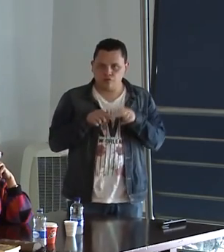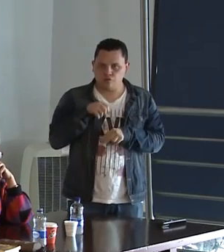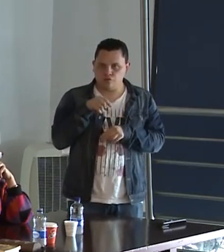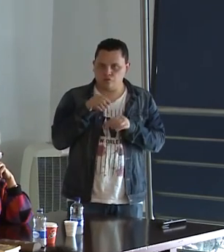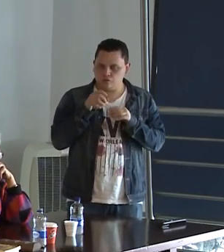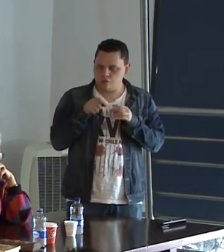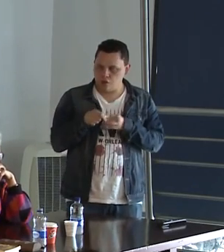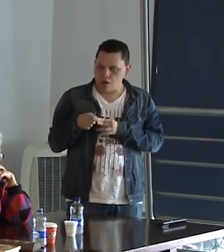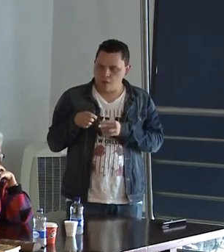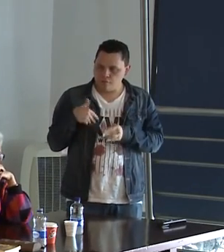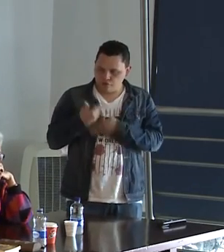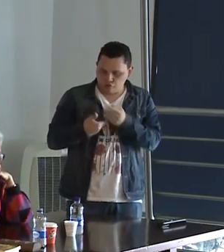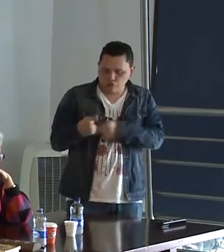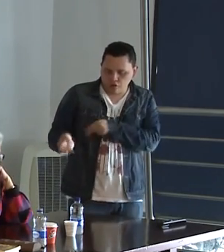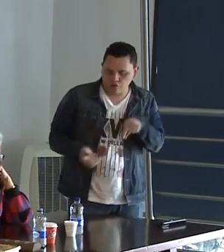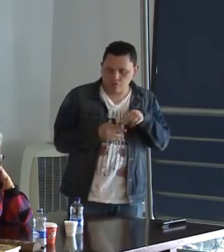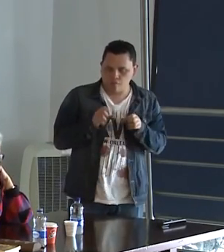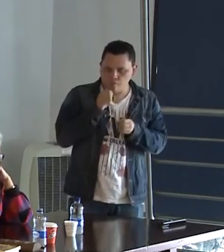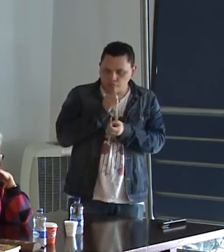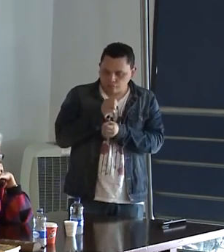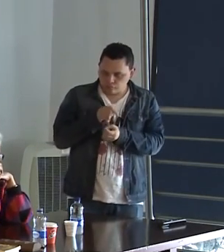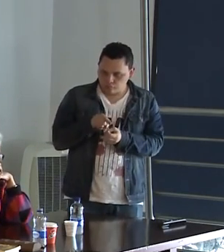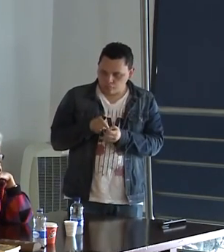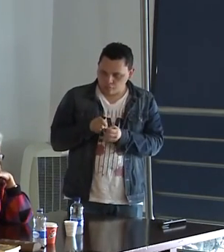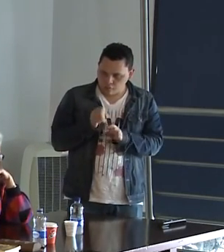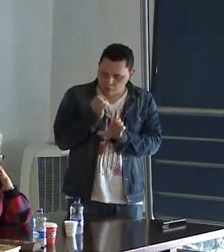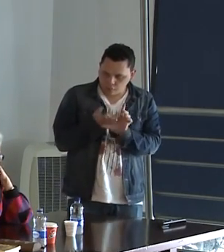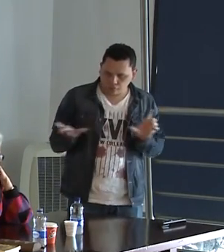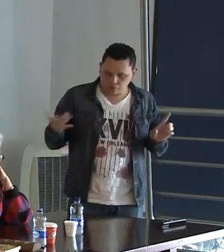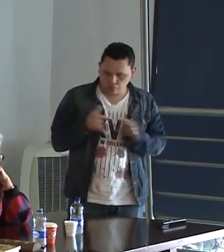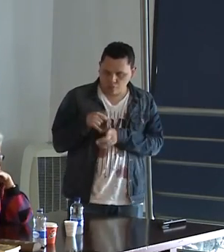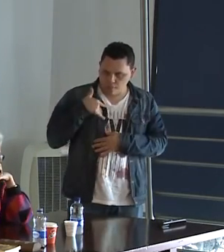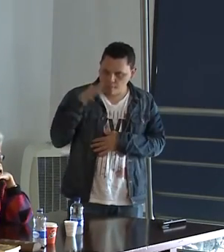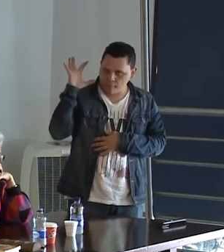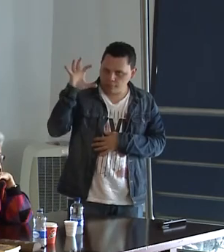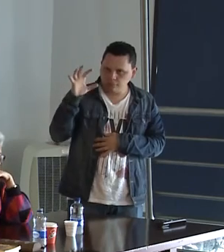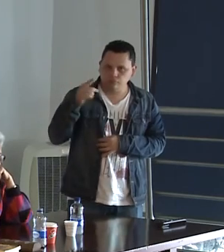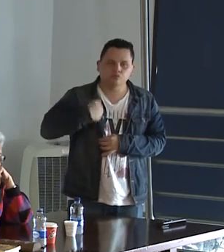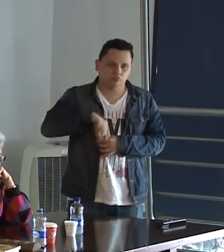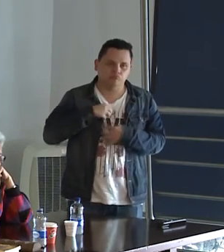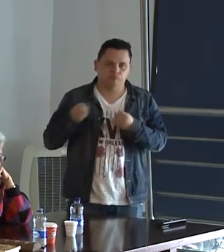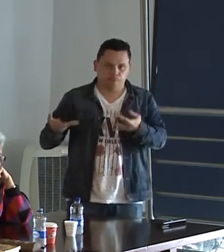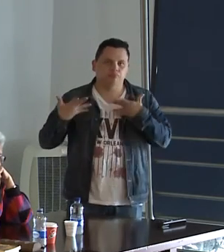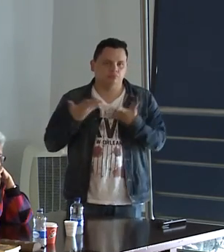popular en nuestro país. Creo yo que también nos va a arrojar mucho